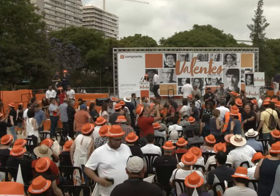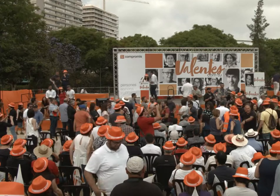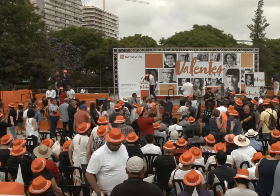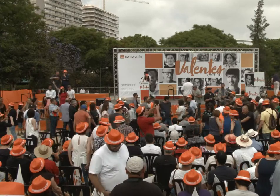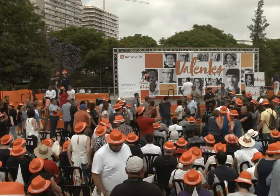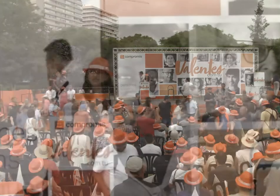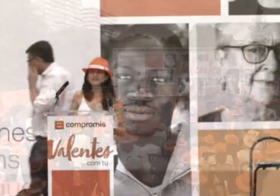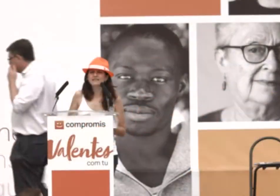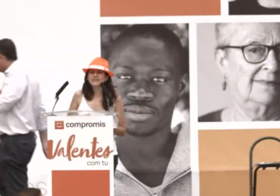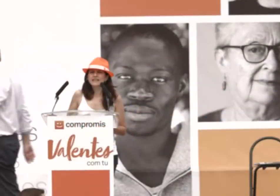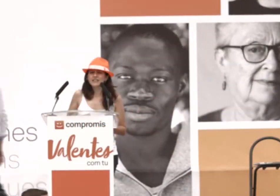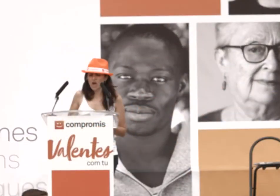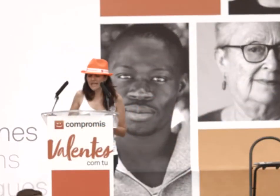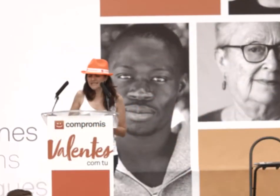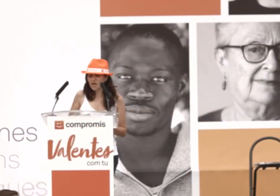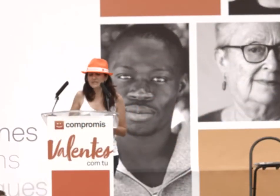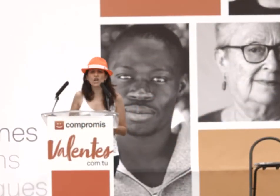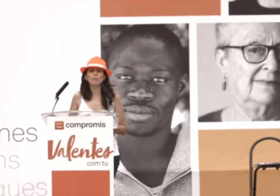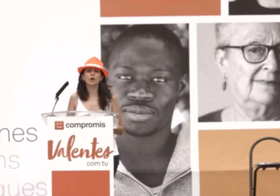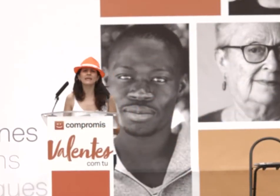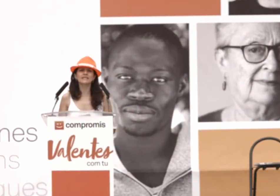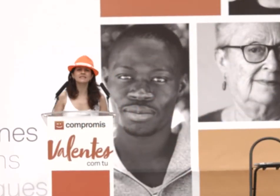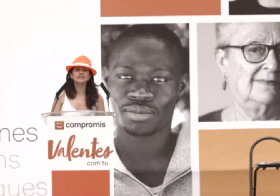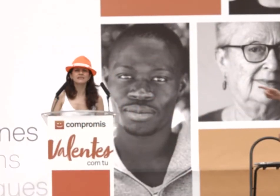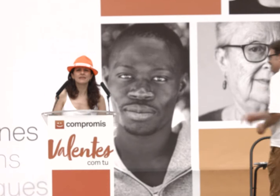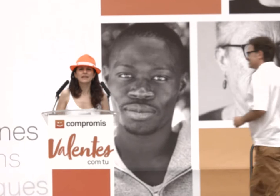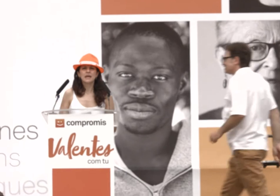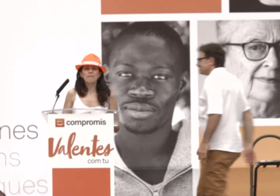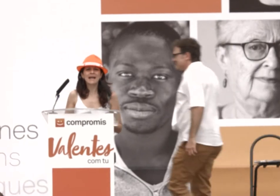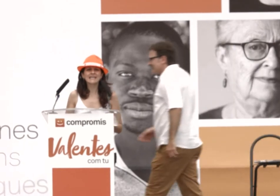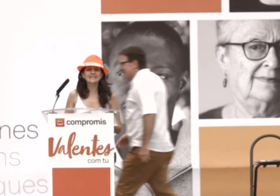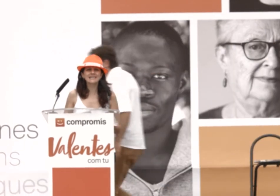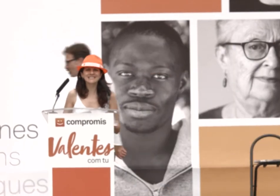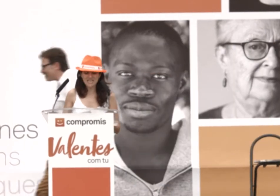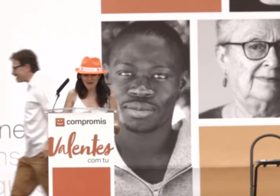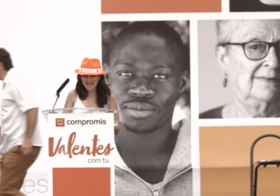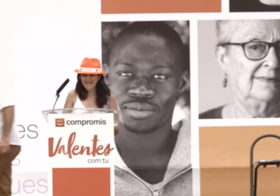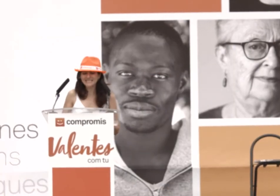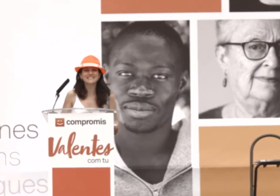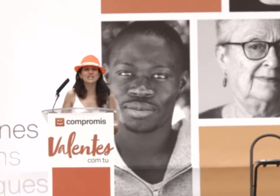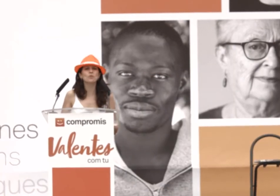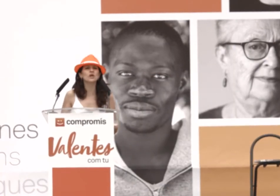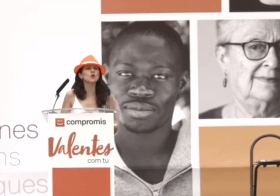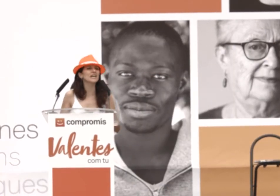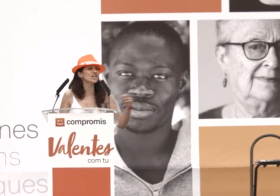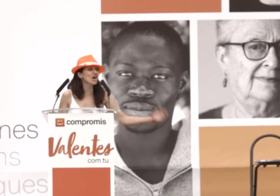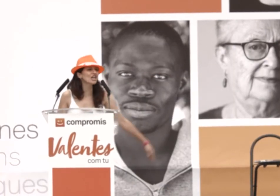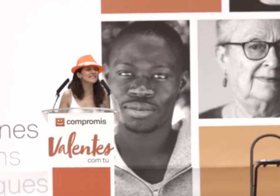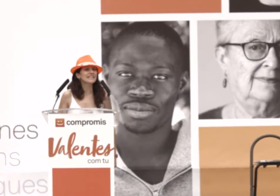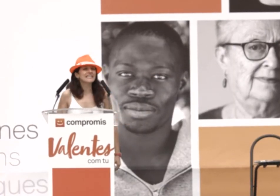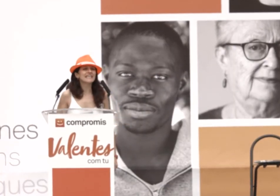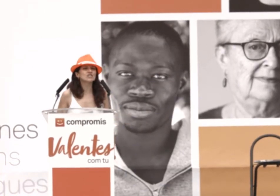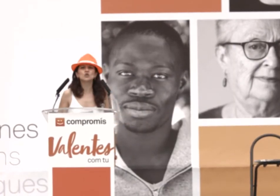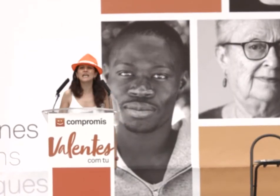Benvingudes, benvinguts, dones i homes de compromís, valentes i valents, que heu vingut del